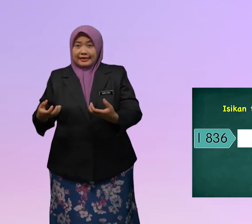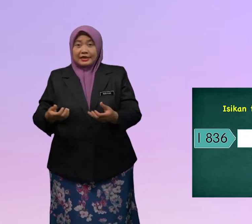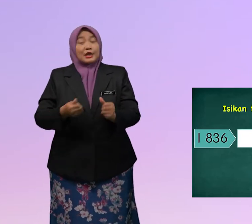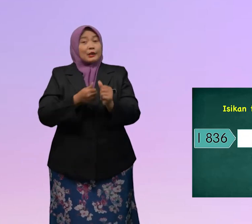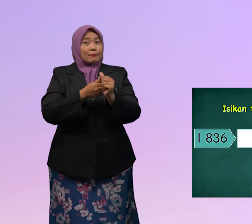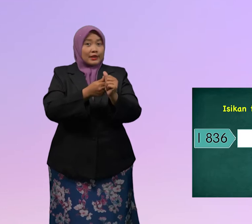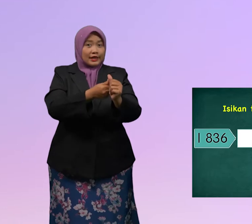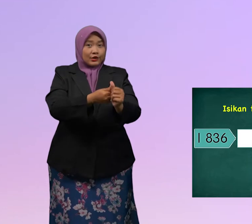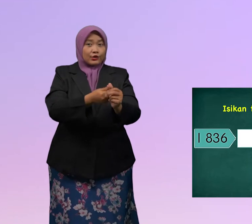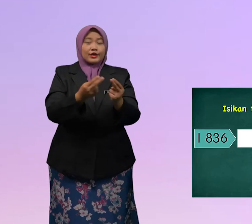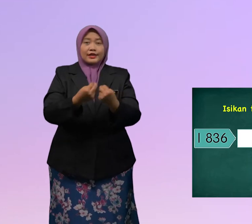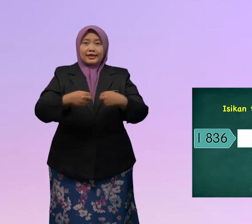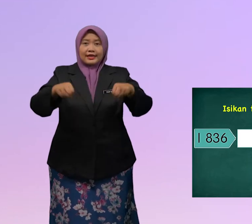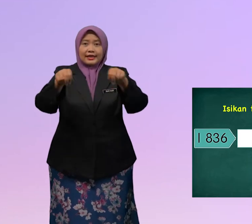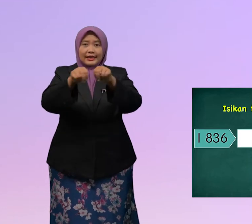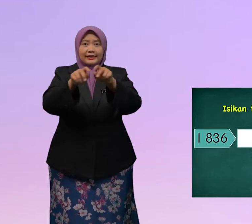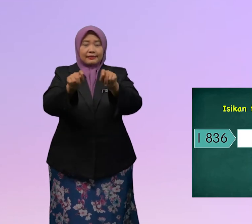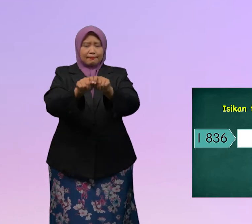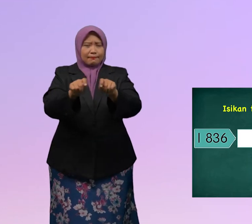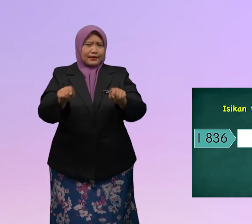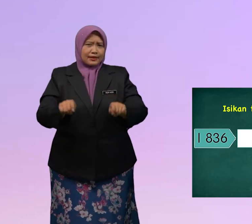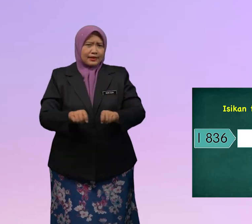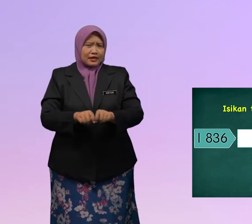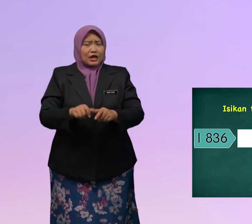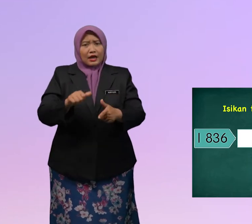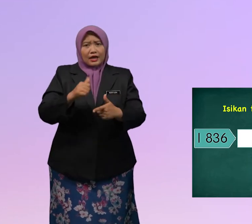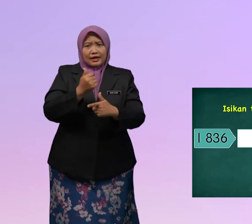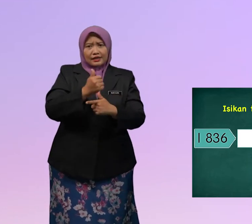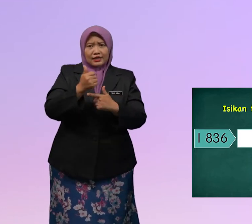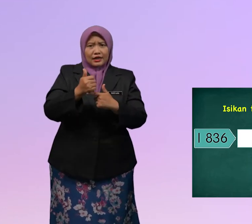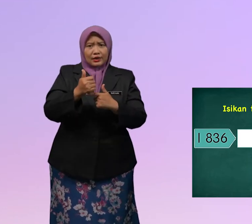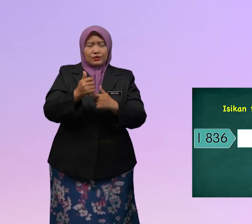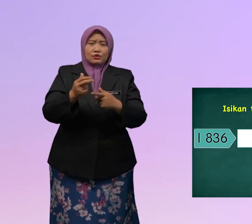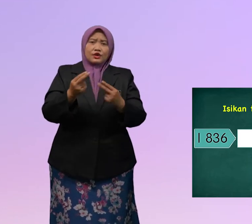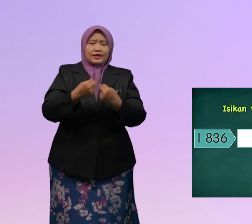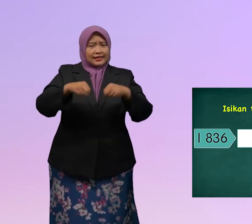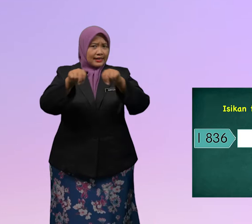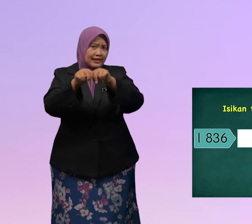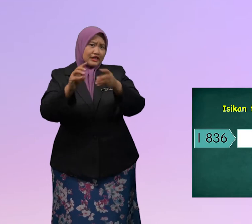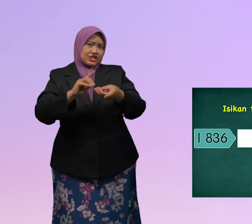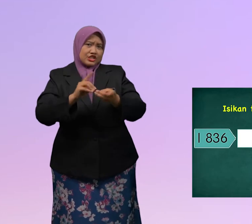dicerakinkan mengikut nilai tempat atau nilai digit.